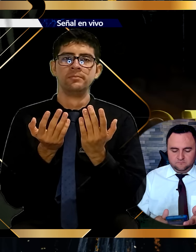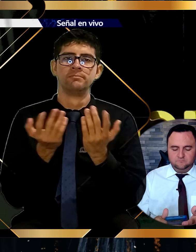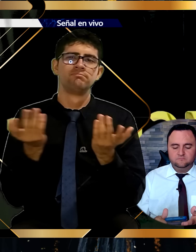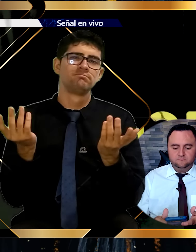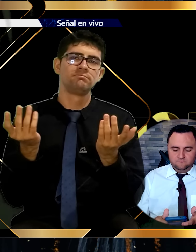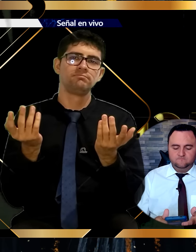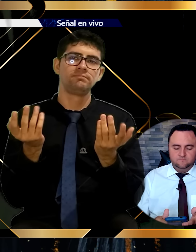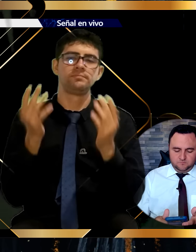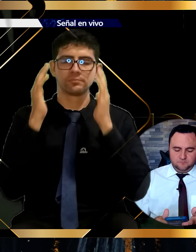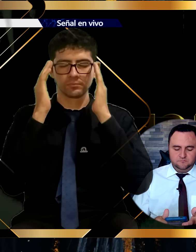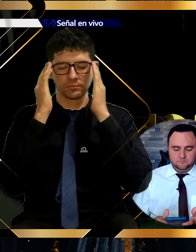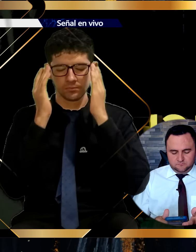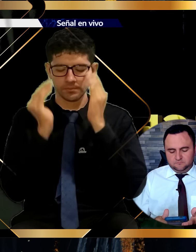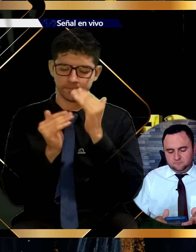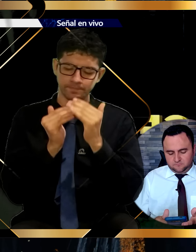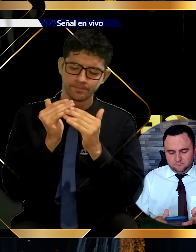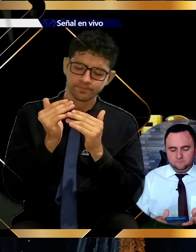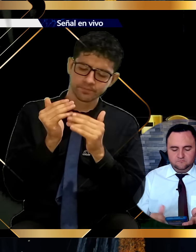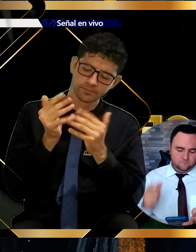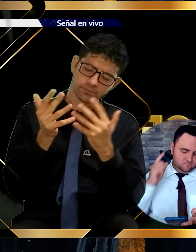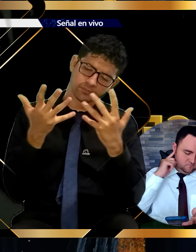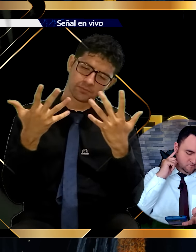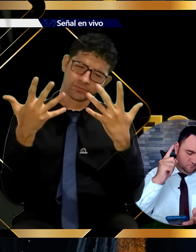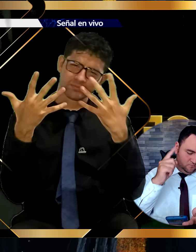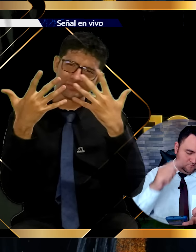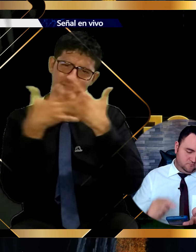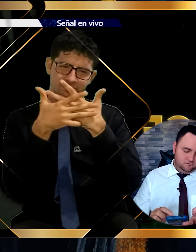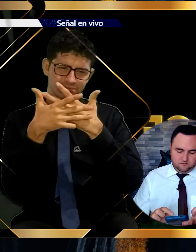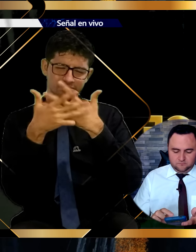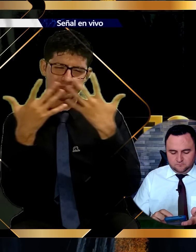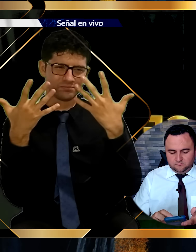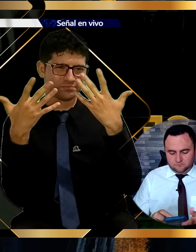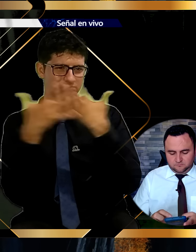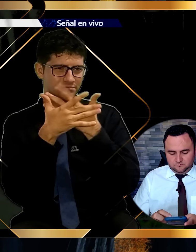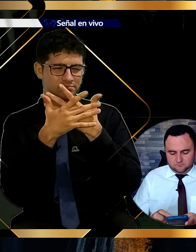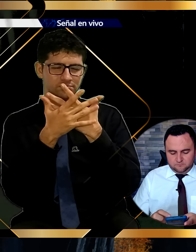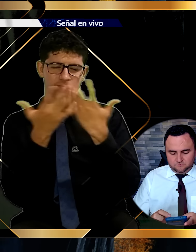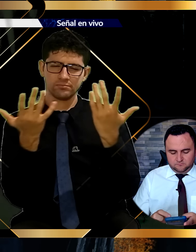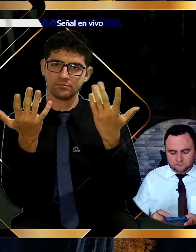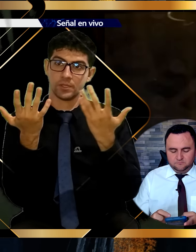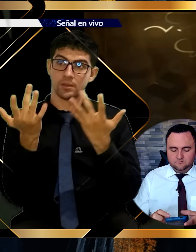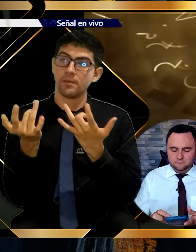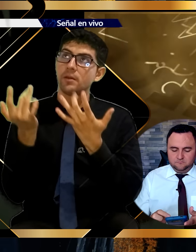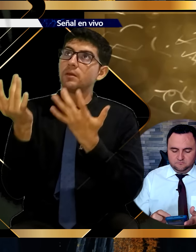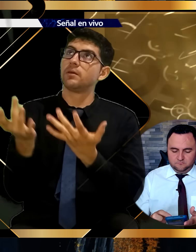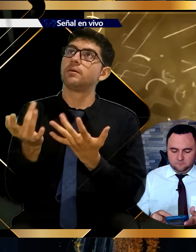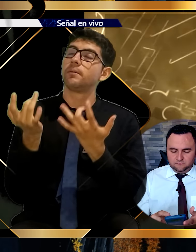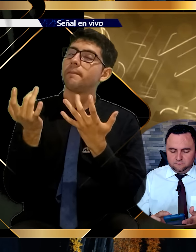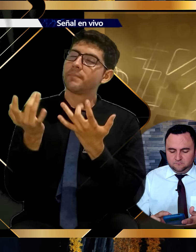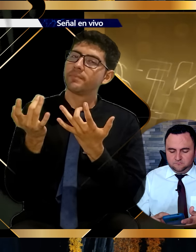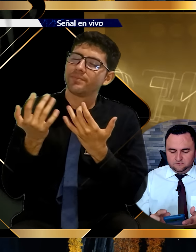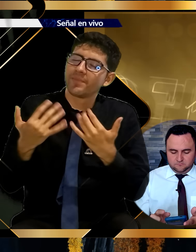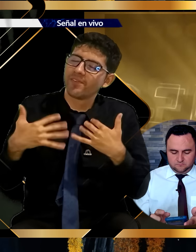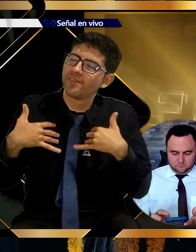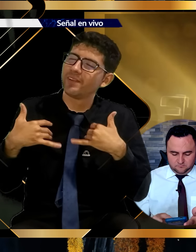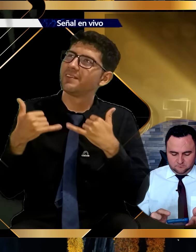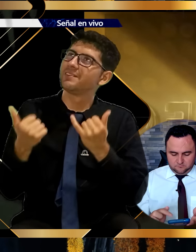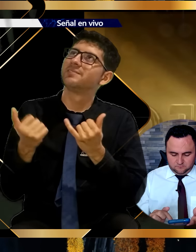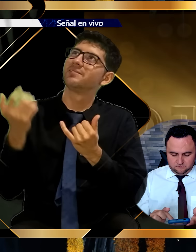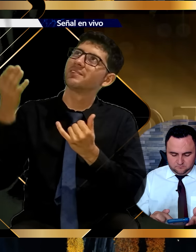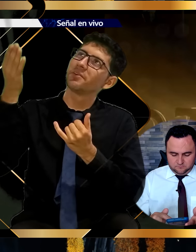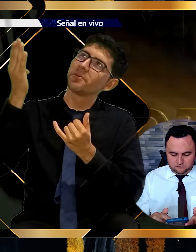ido distorsionando lo que debía ser esperanza feliz, porque la palabra bienaventurado quiere decir eso. Feliz,